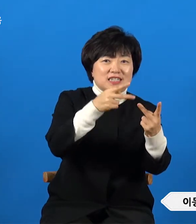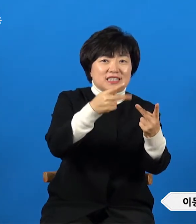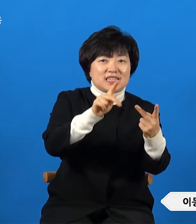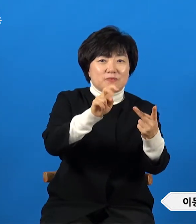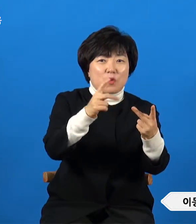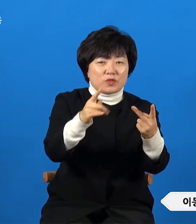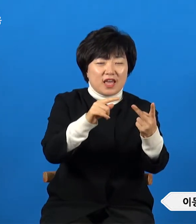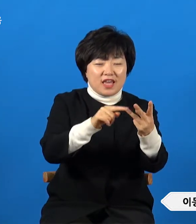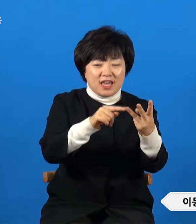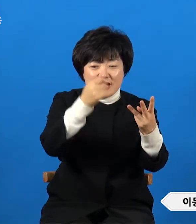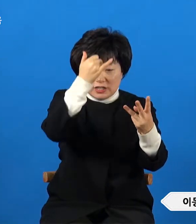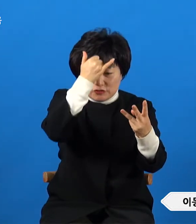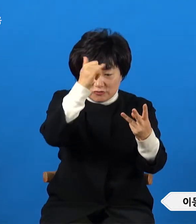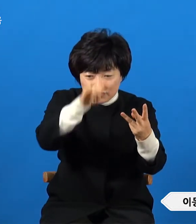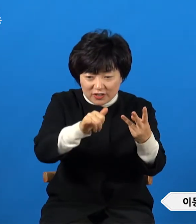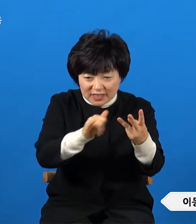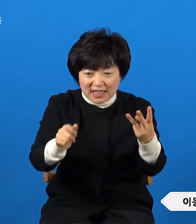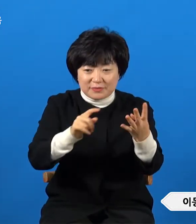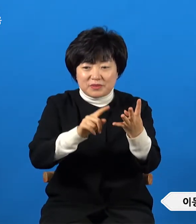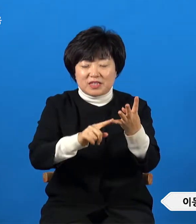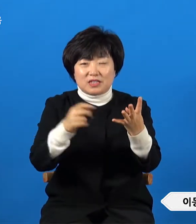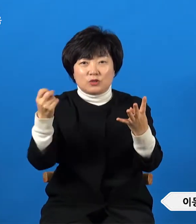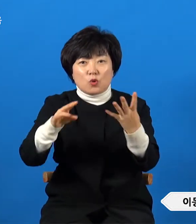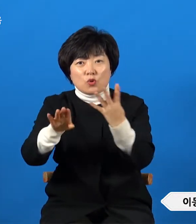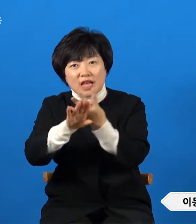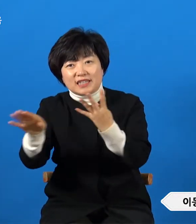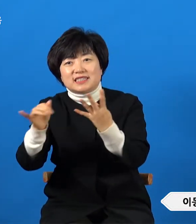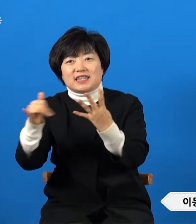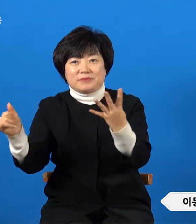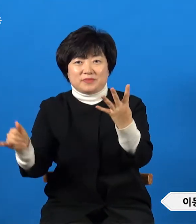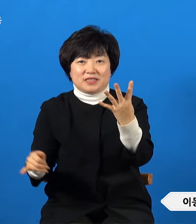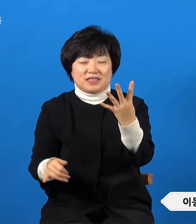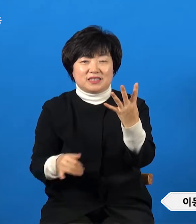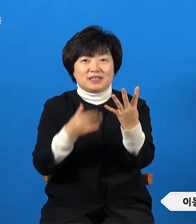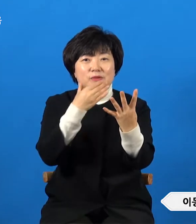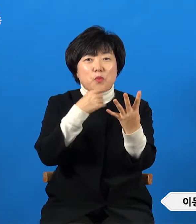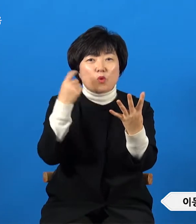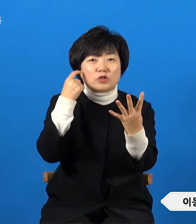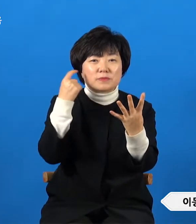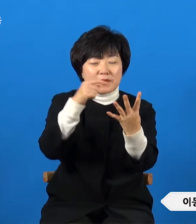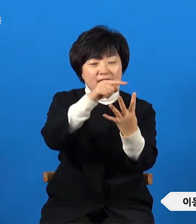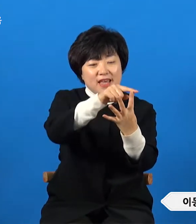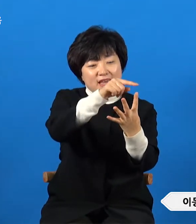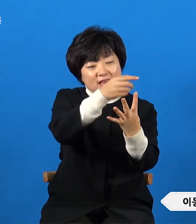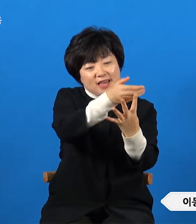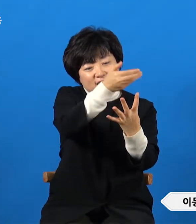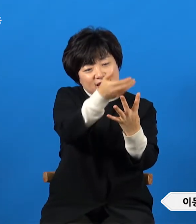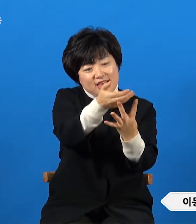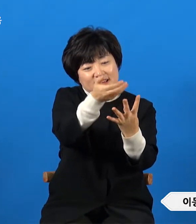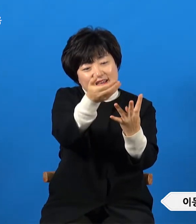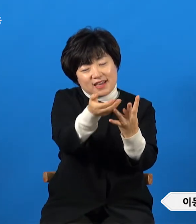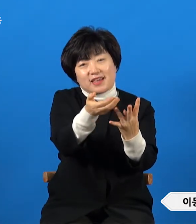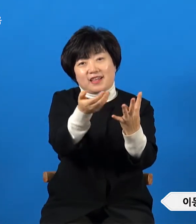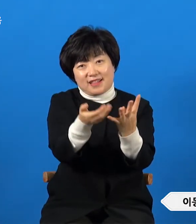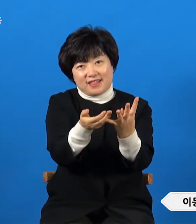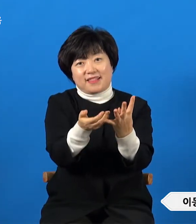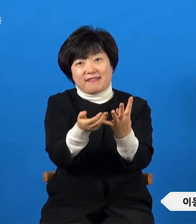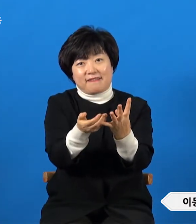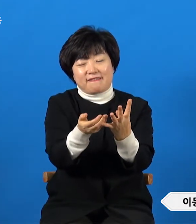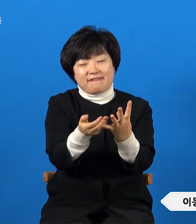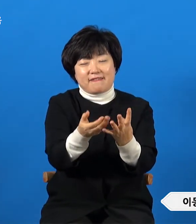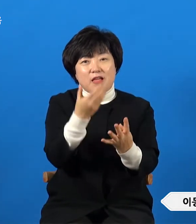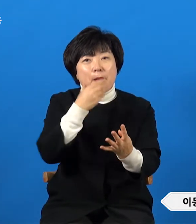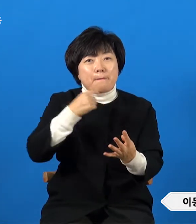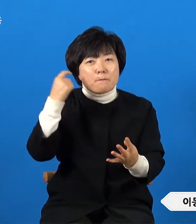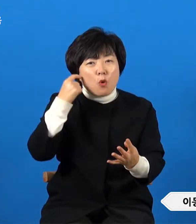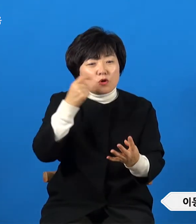뭐예요? 또 다른 사람들. 이 복음의 4세대란 말이에요. 복음의 4세대. 네. 자, 복음의 강이